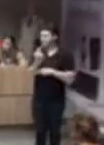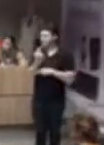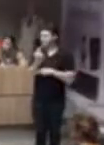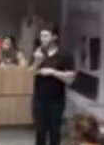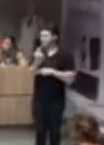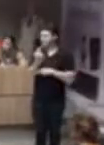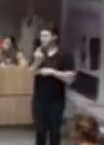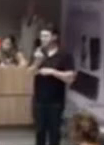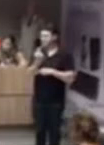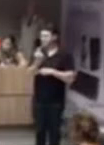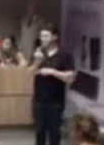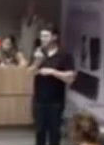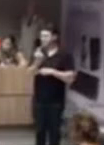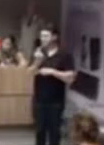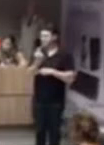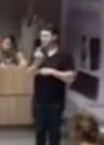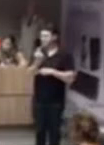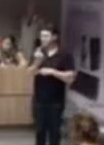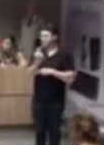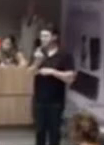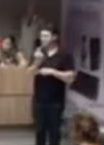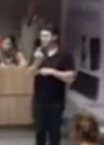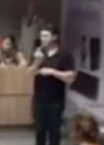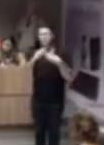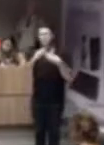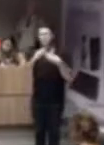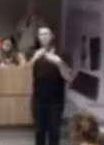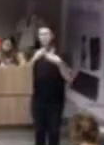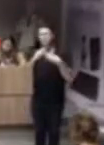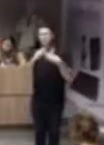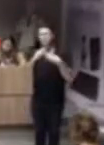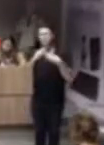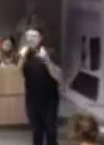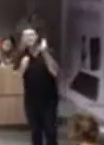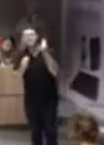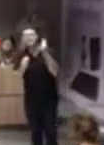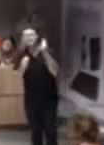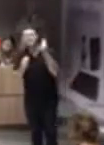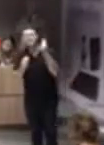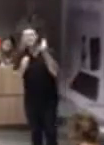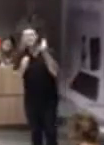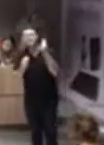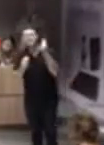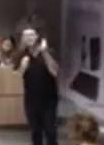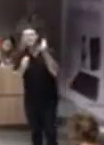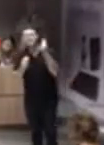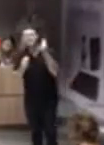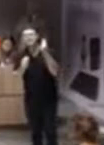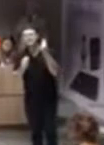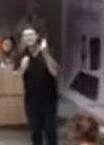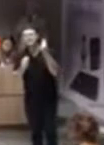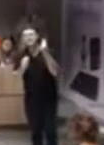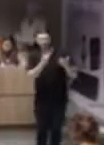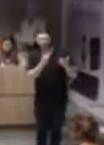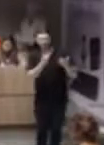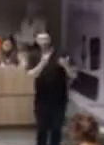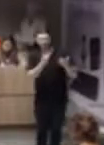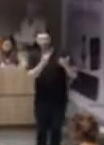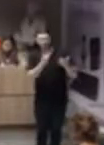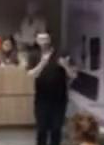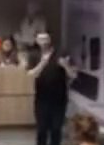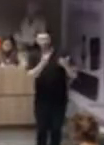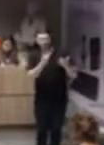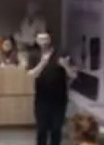do poder público conhecimento dessas instituições, de conhecer como que essas instituições acontecem, de como que elas funcionam.